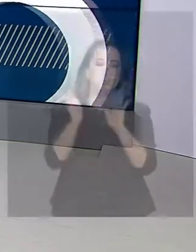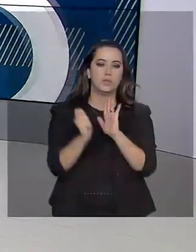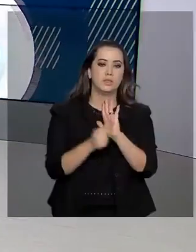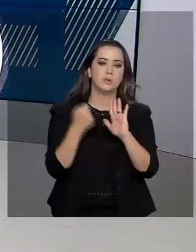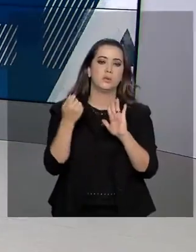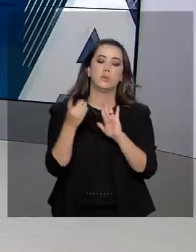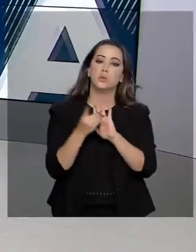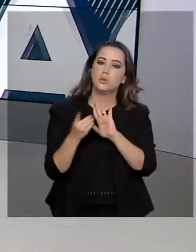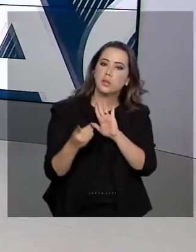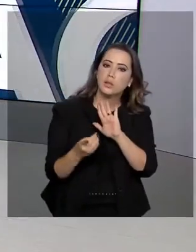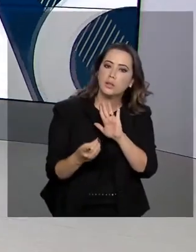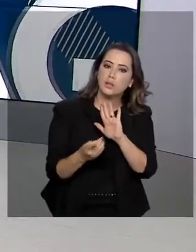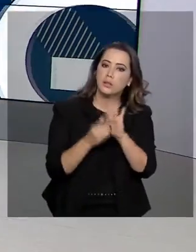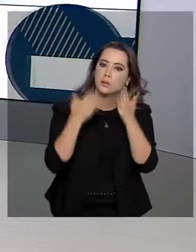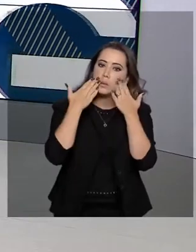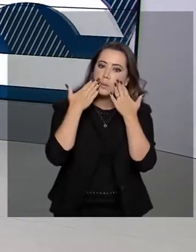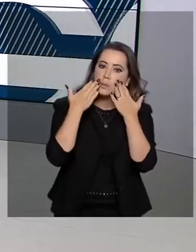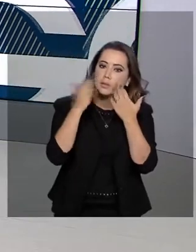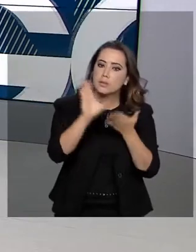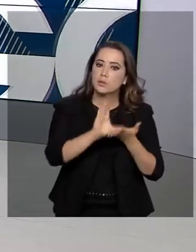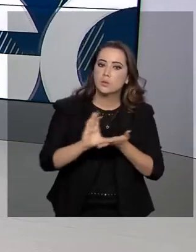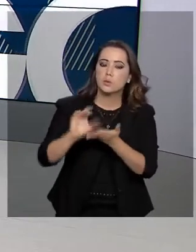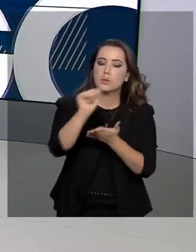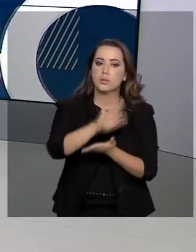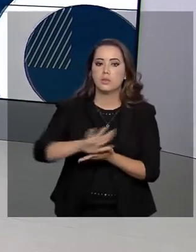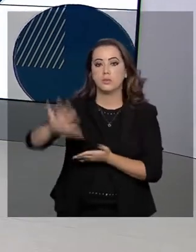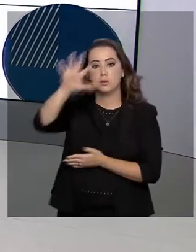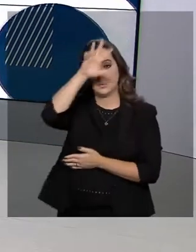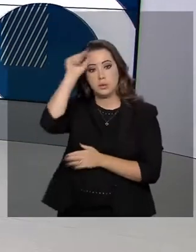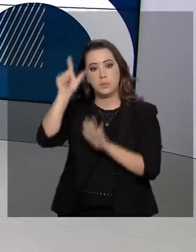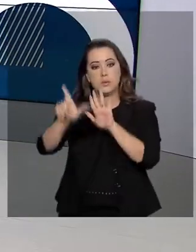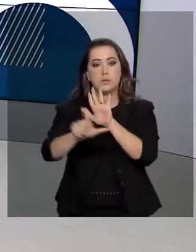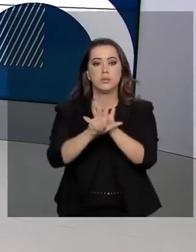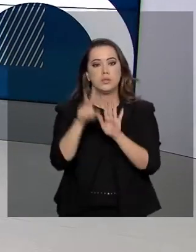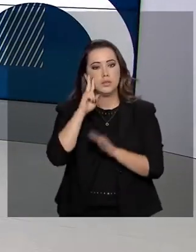do decreto que dispõe sobre o Conselho Nacional da Amazônia Legal.